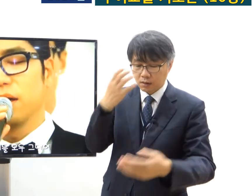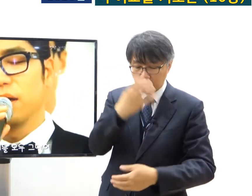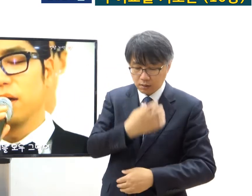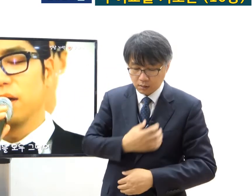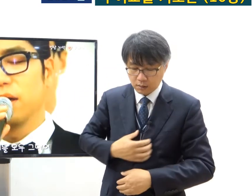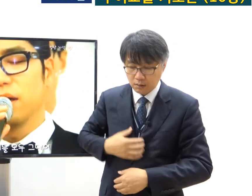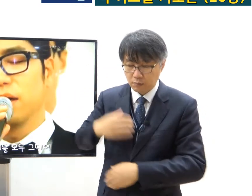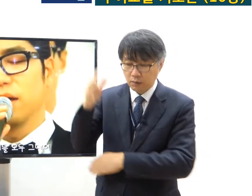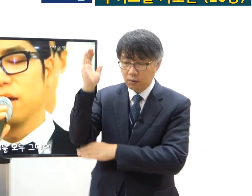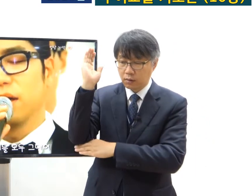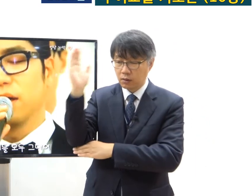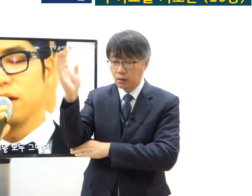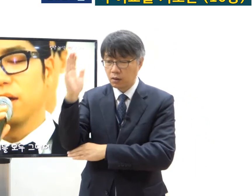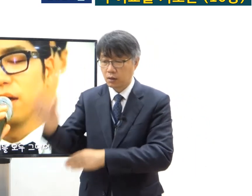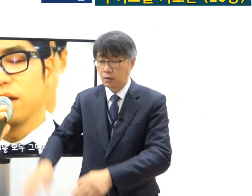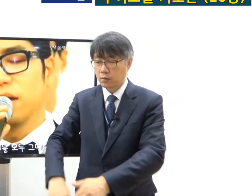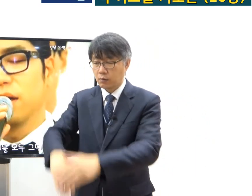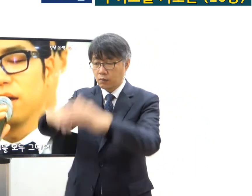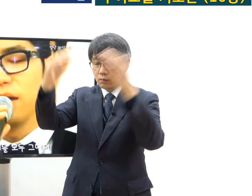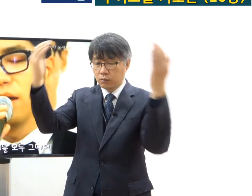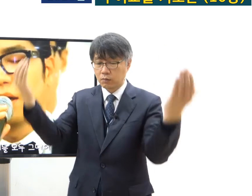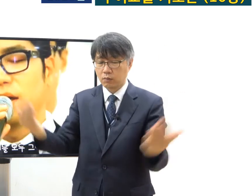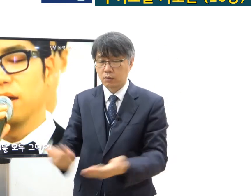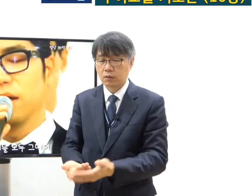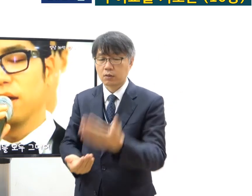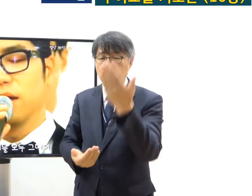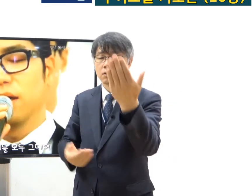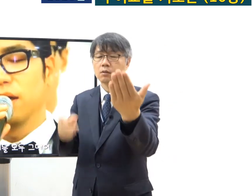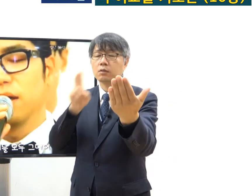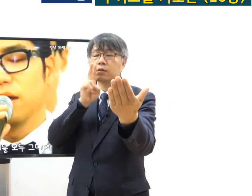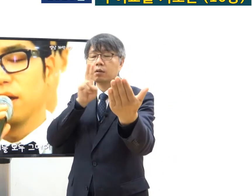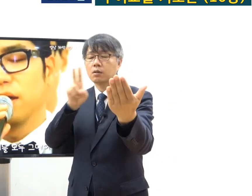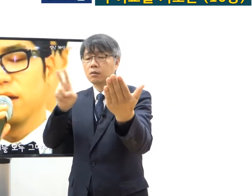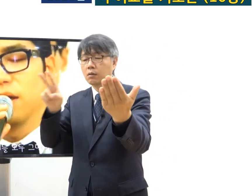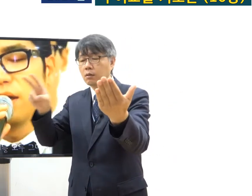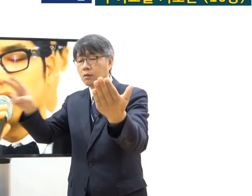그대 슬픈 얘기들 모두 그래요.